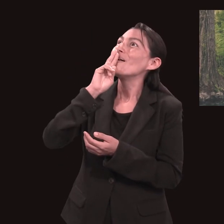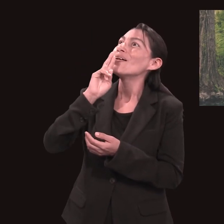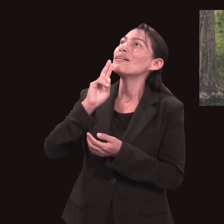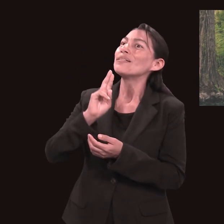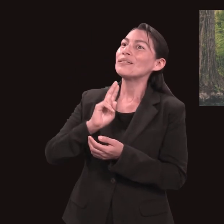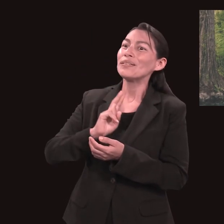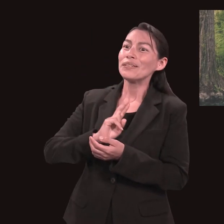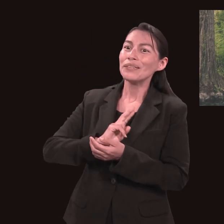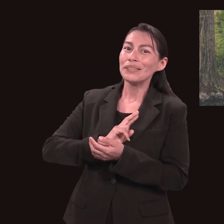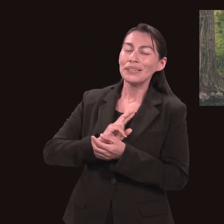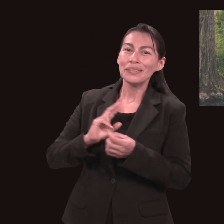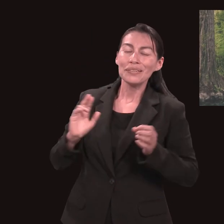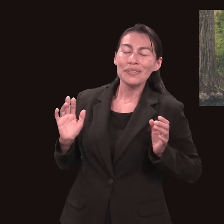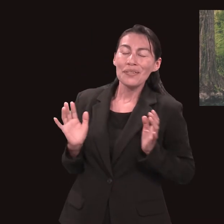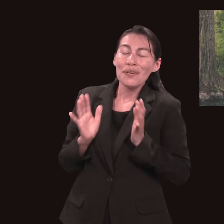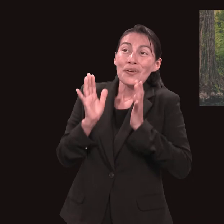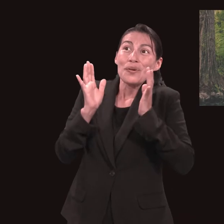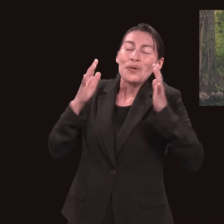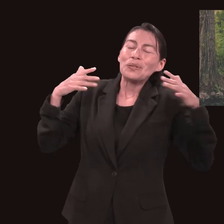pedí